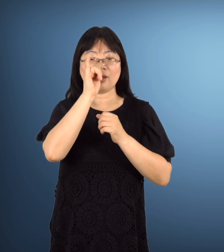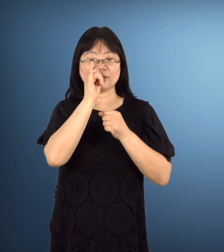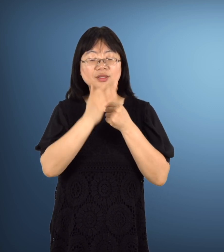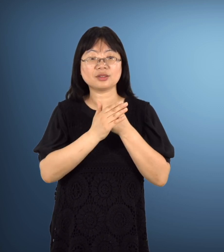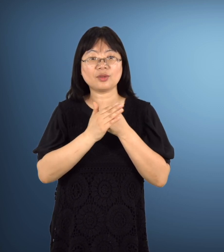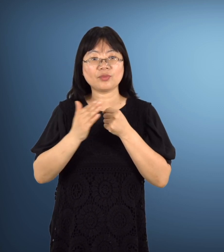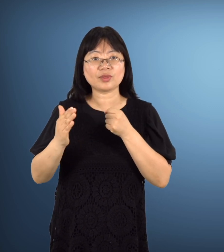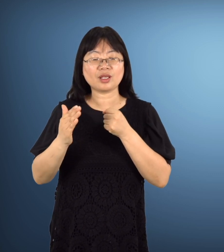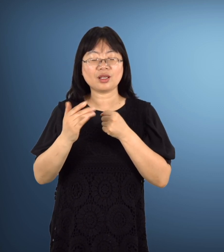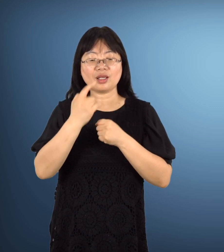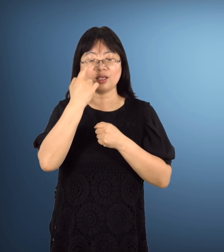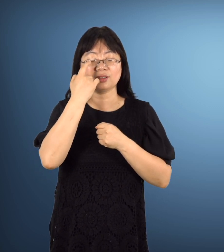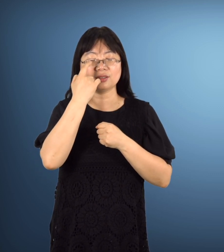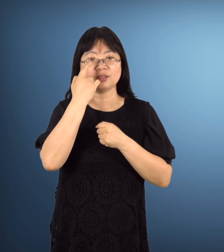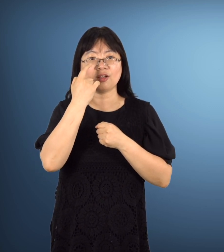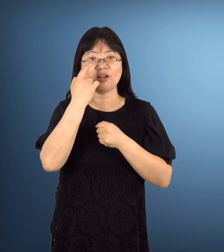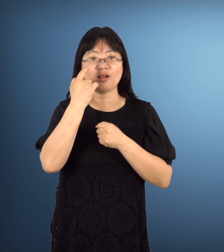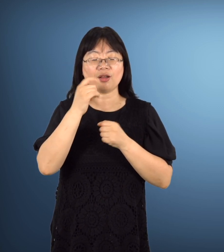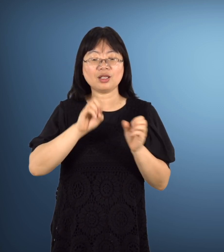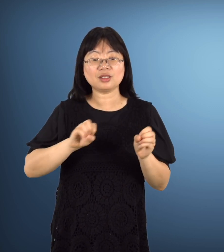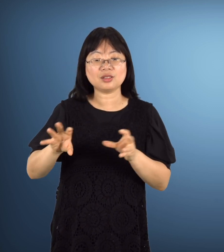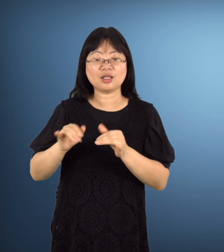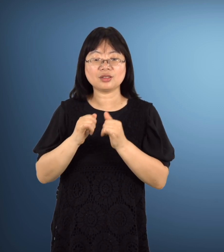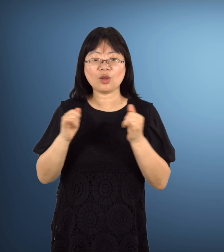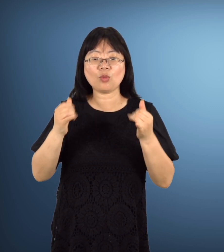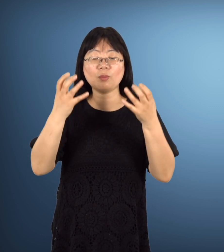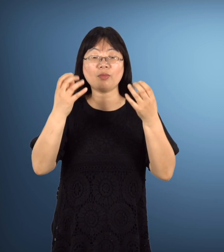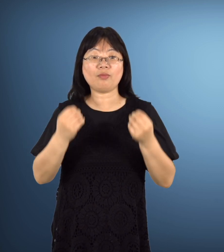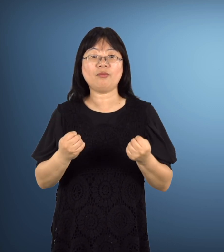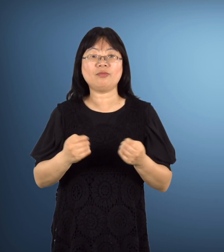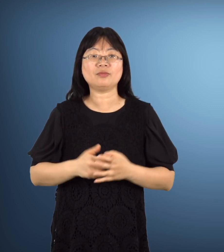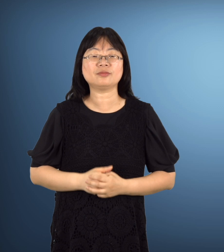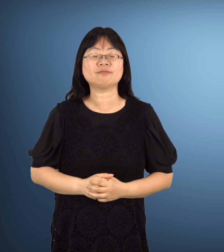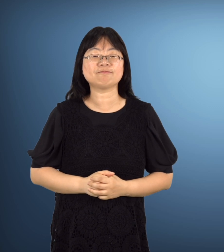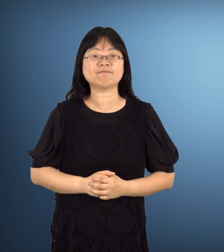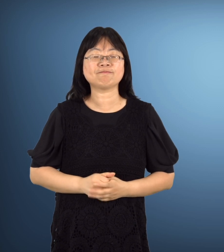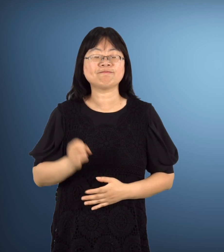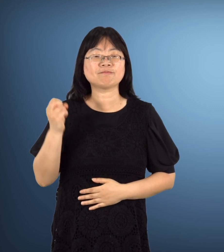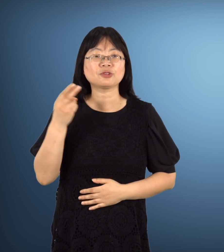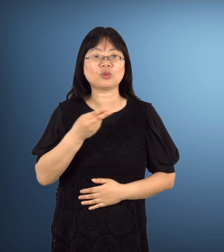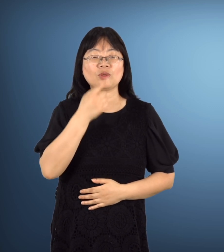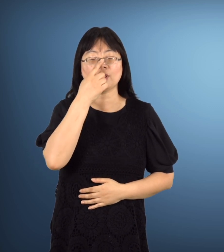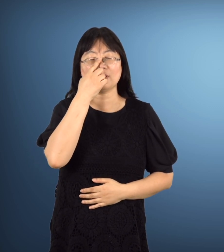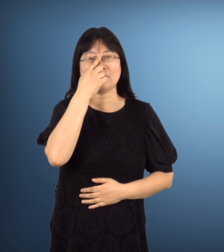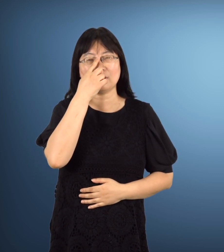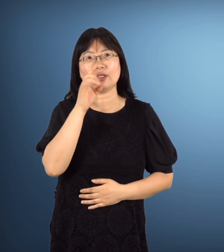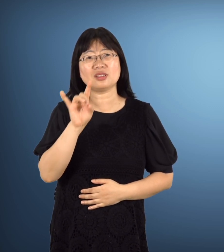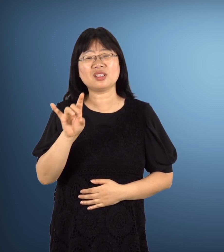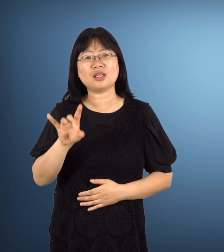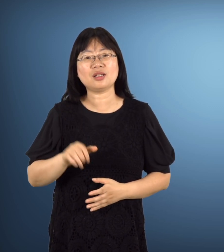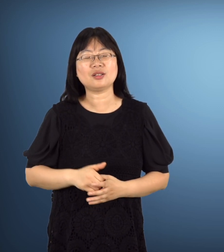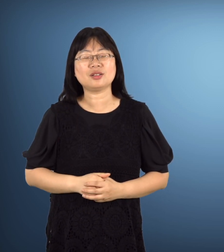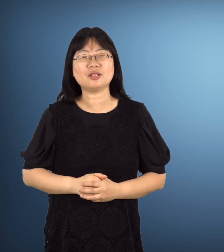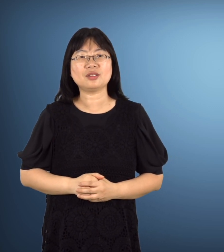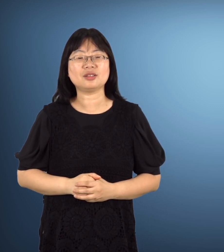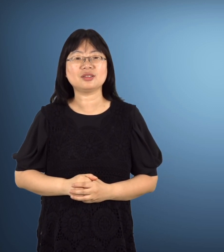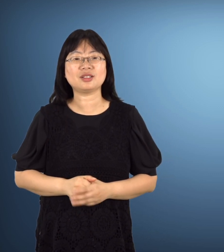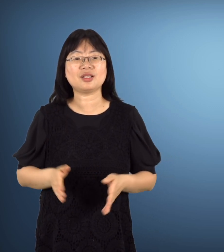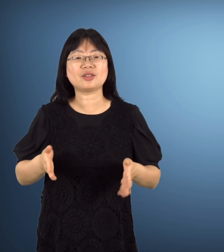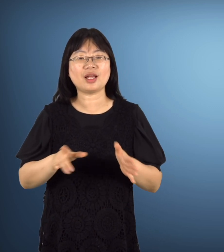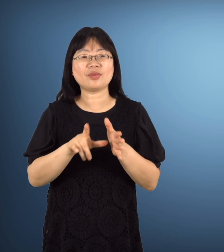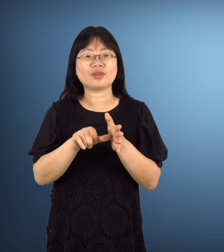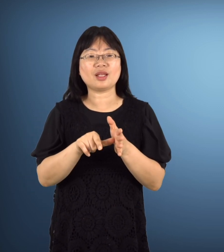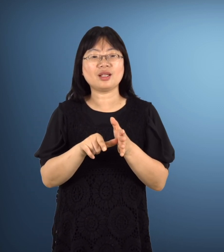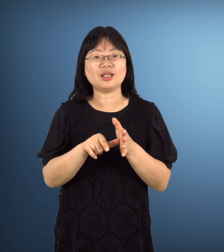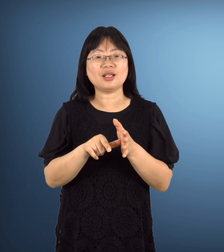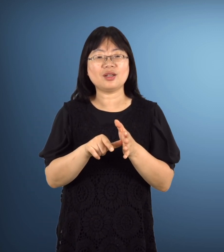질병으로 시력을 잃는 경우들이 참 많아요. 그리고 또 하나는 날